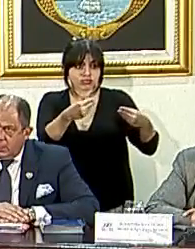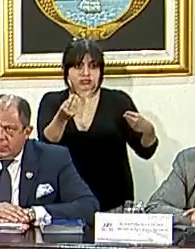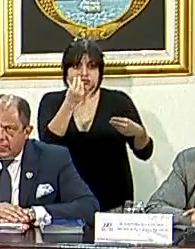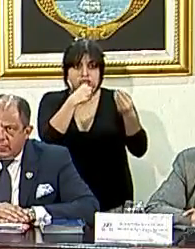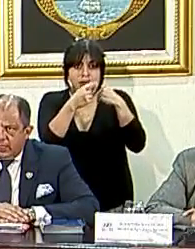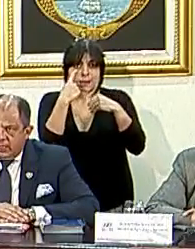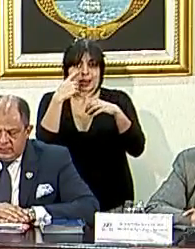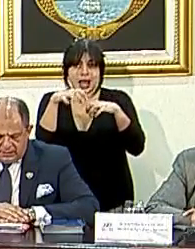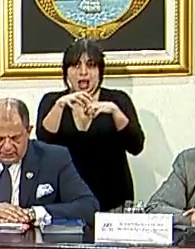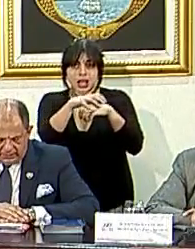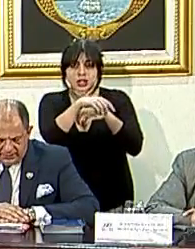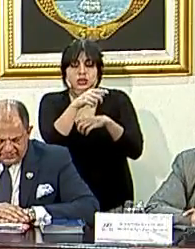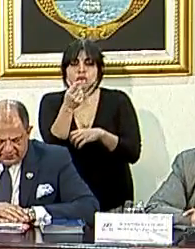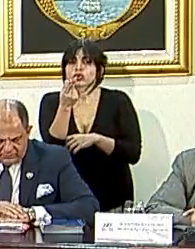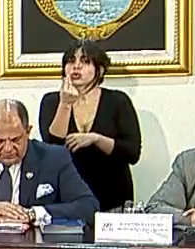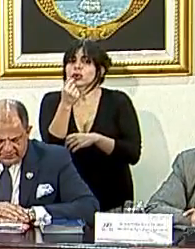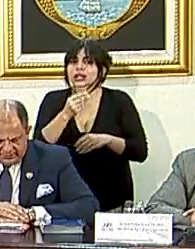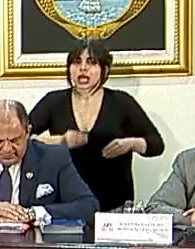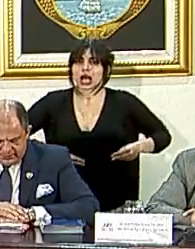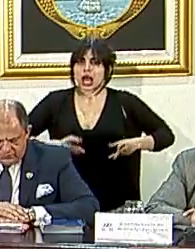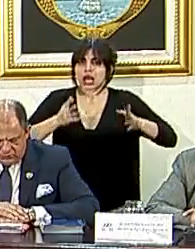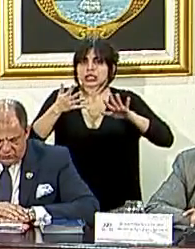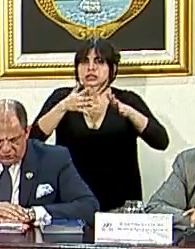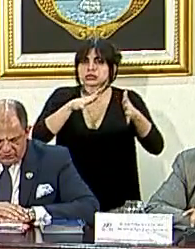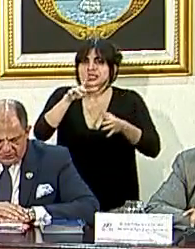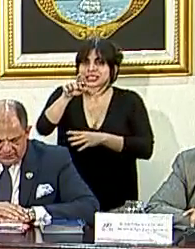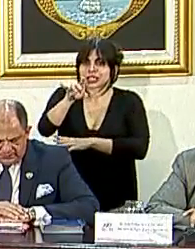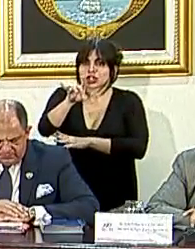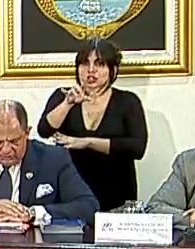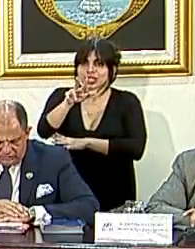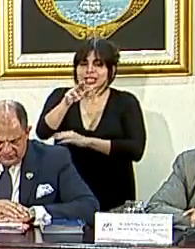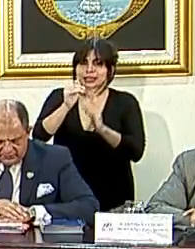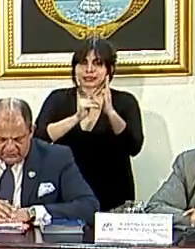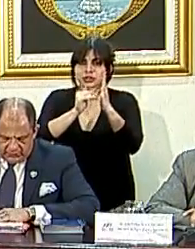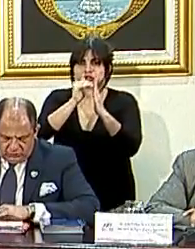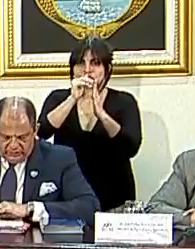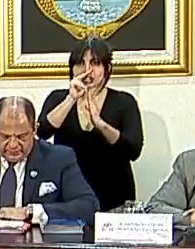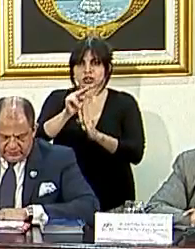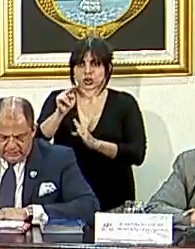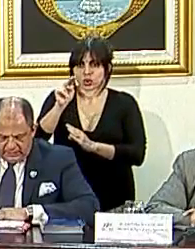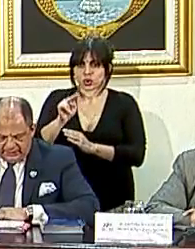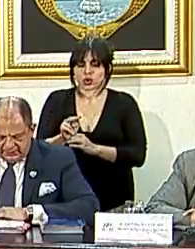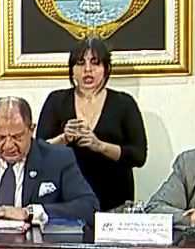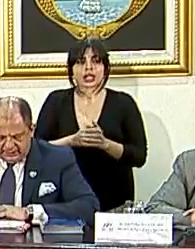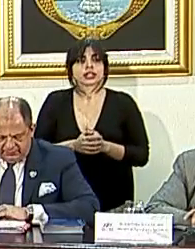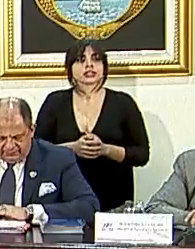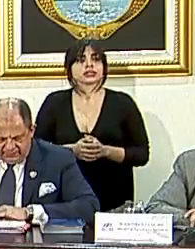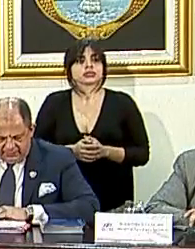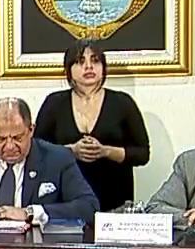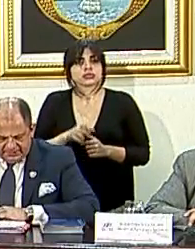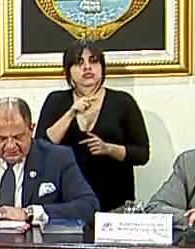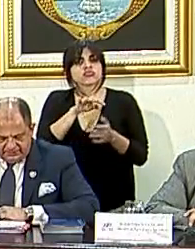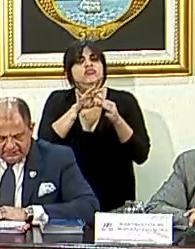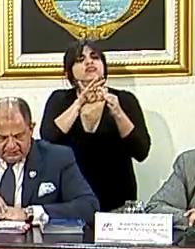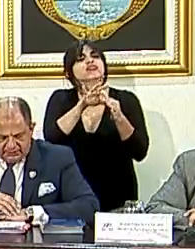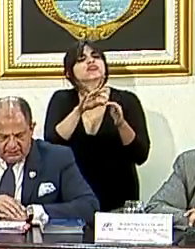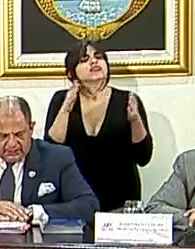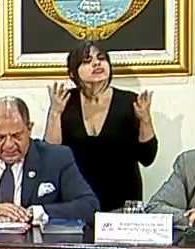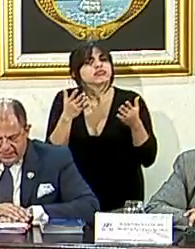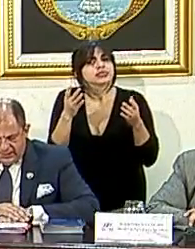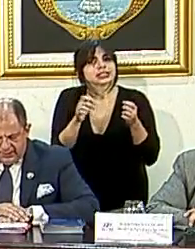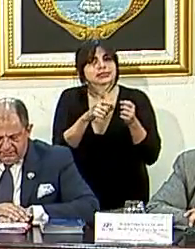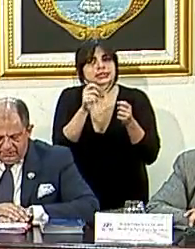cantones ha gastado cerca de 183 millones de colones, que se refieren